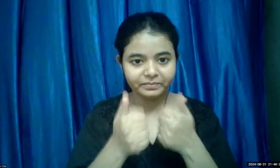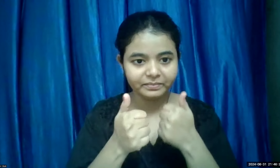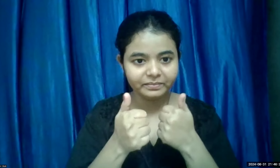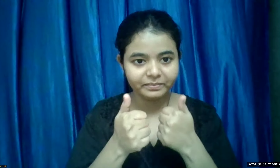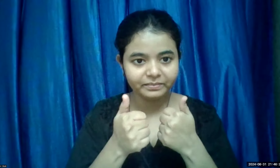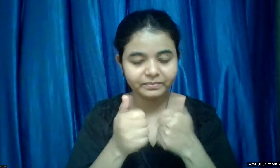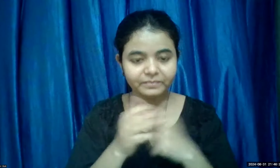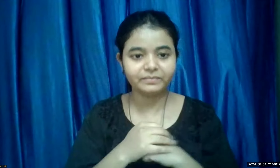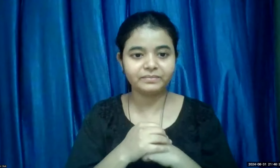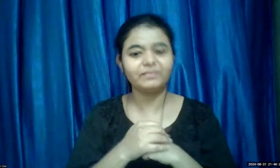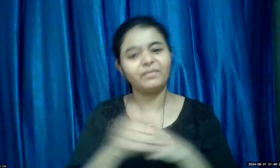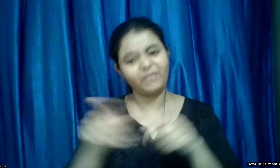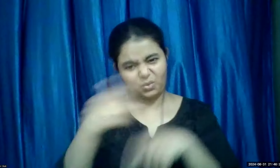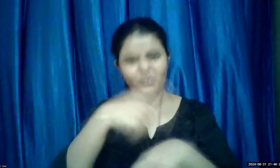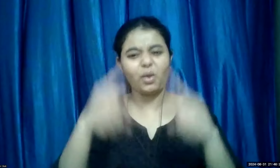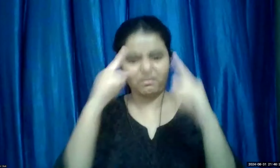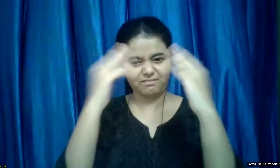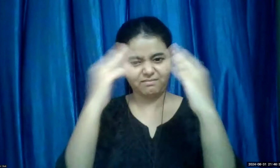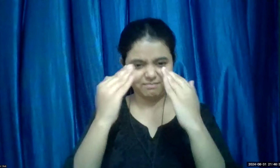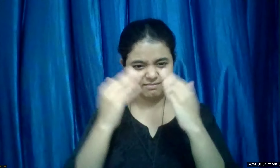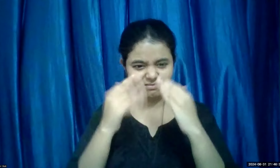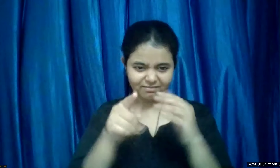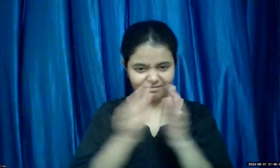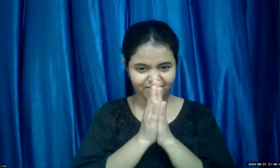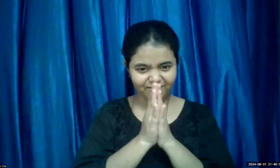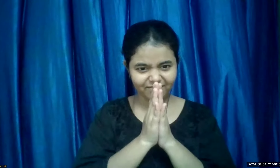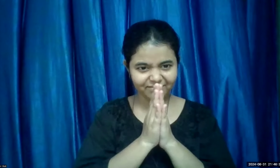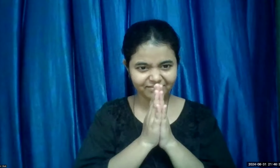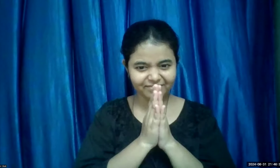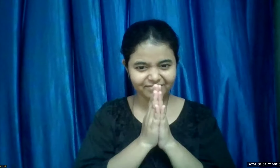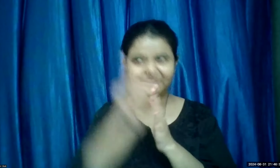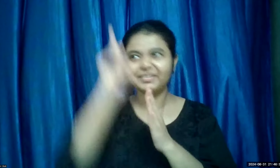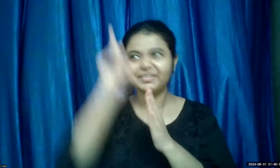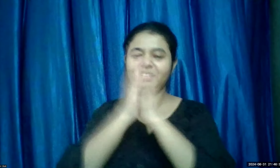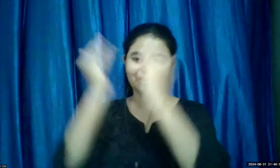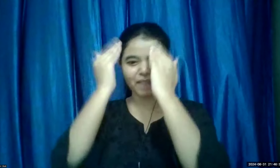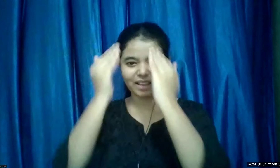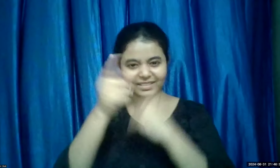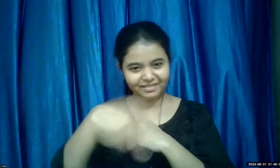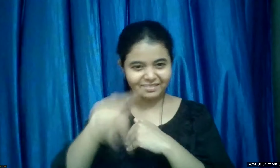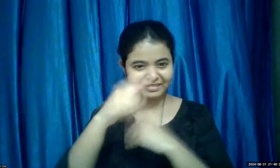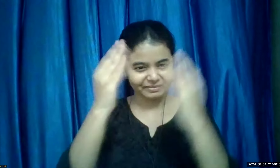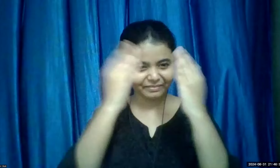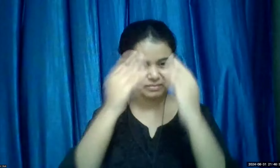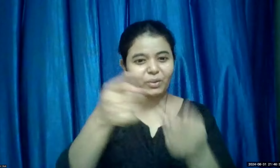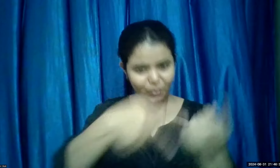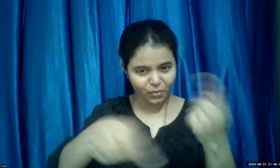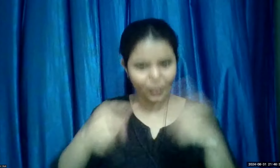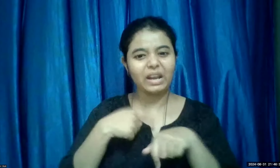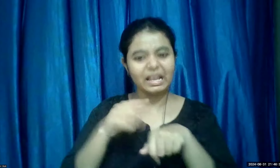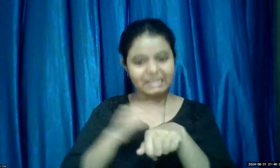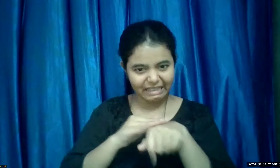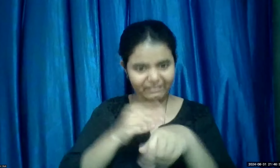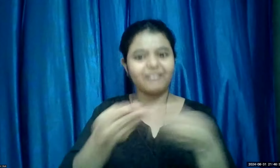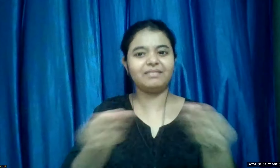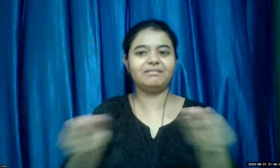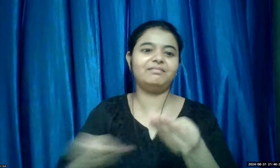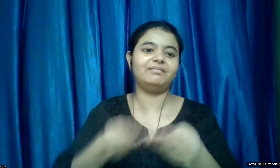और आप सब भी मेरे लिए प्रार्थना करें कि मुझे भी भगवान की भक्ति प्राप्त हो, आप सबकी मैं सेवा कर सकूं ऐसे ही।